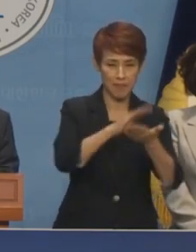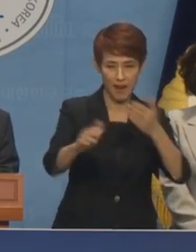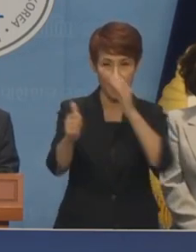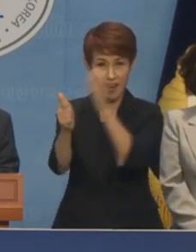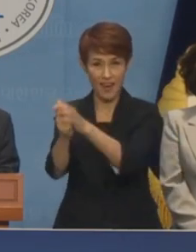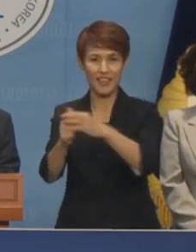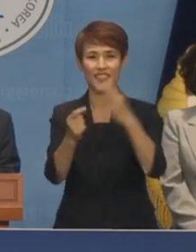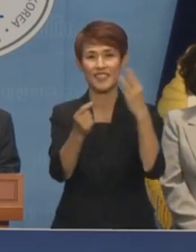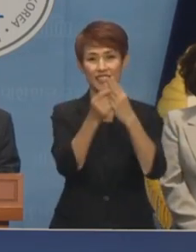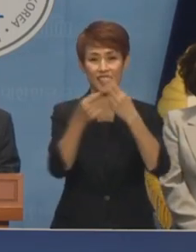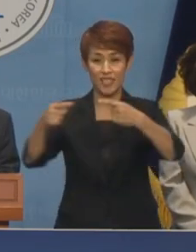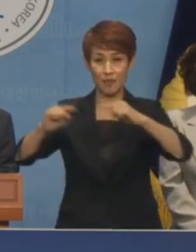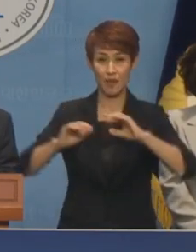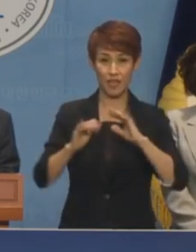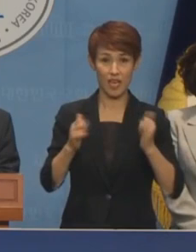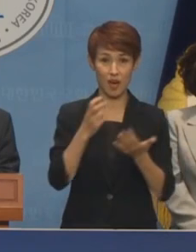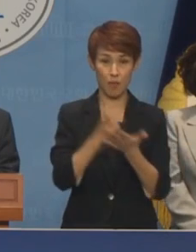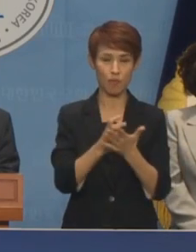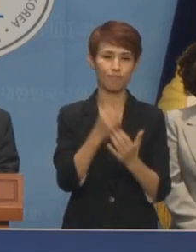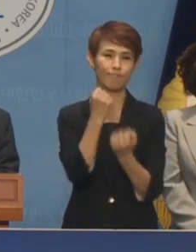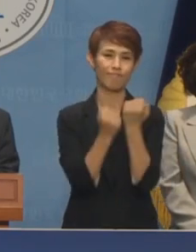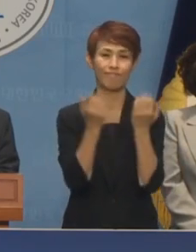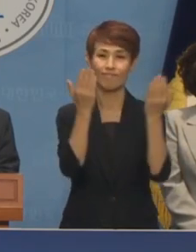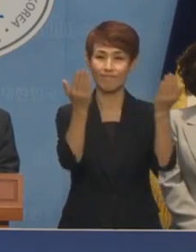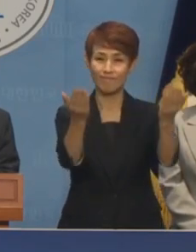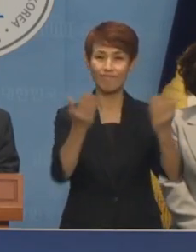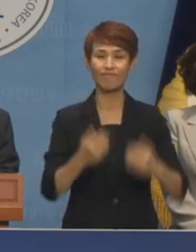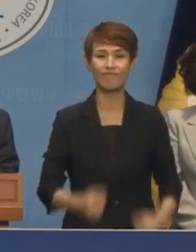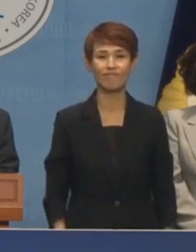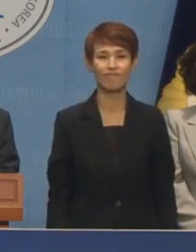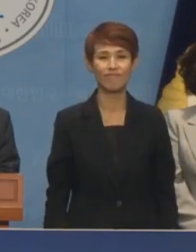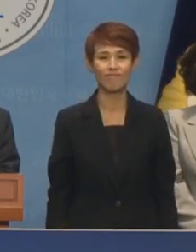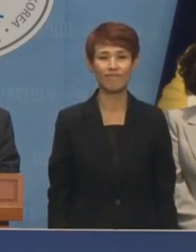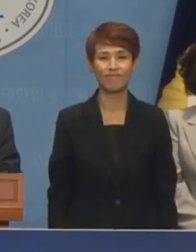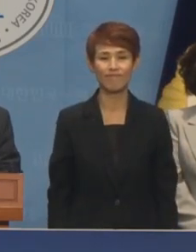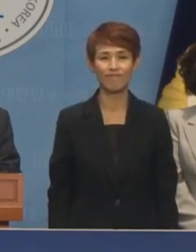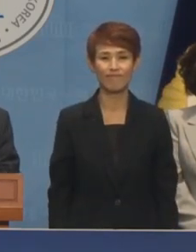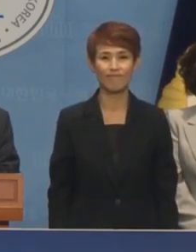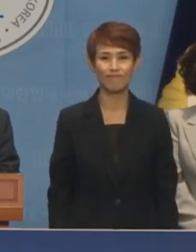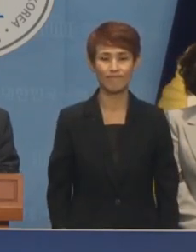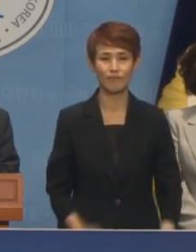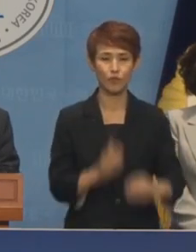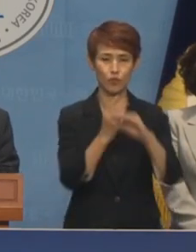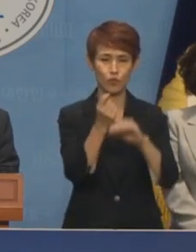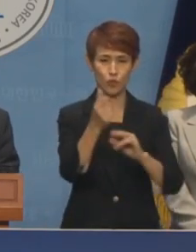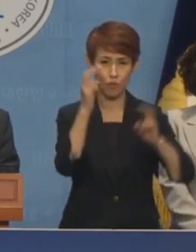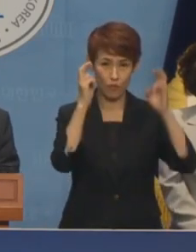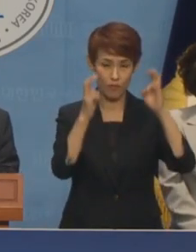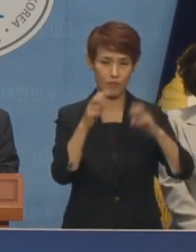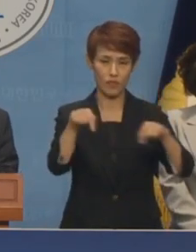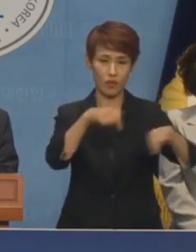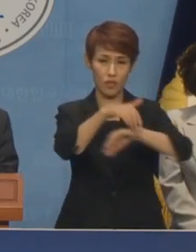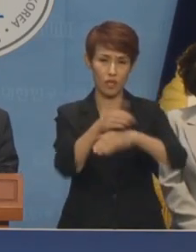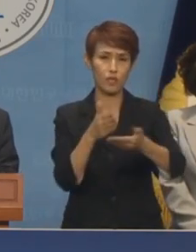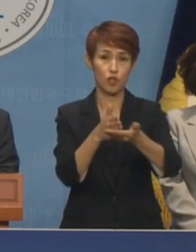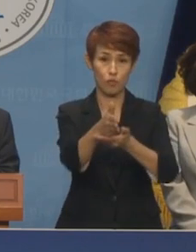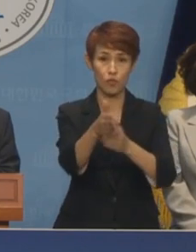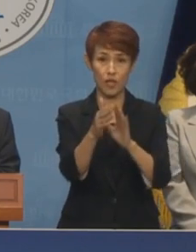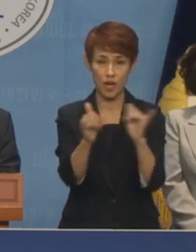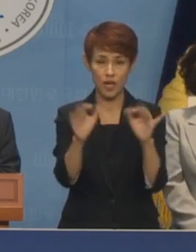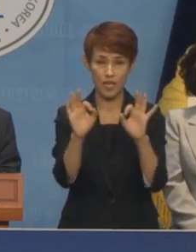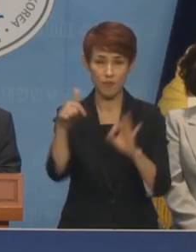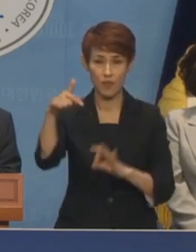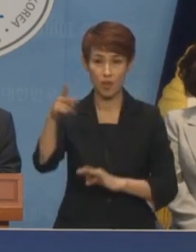3 참가자와 법안을 간략히 소개시켜 드리겠습니다. 중소기업 정책 전문가인 김경만